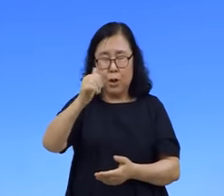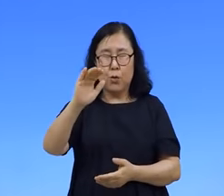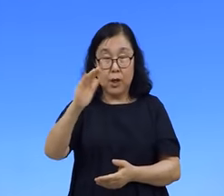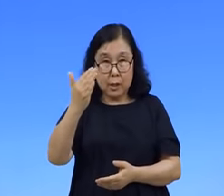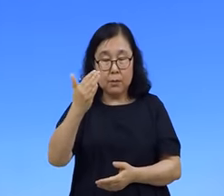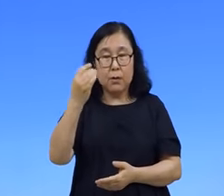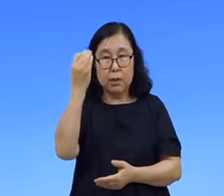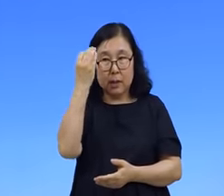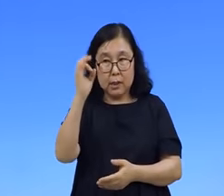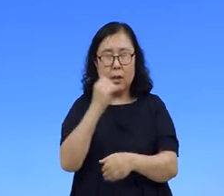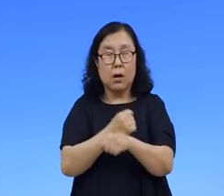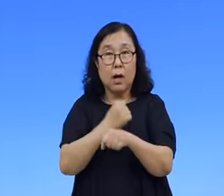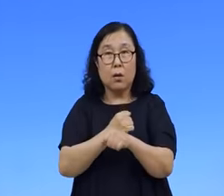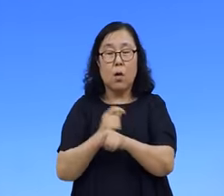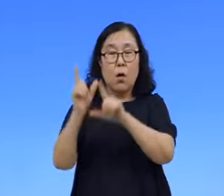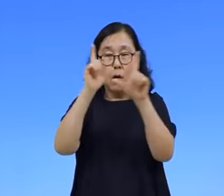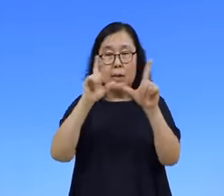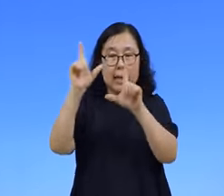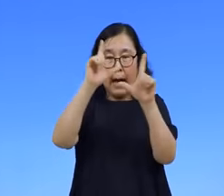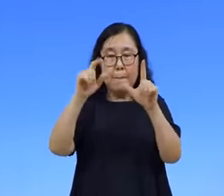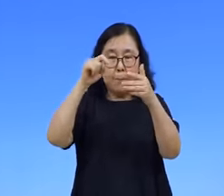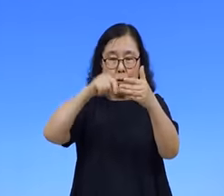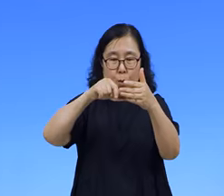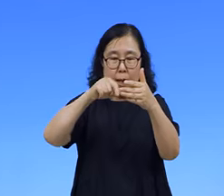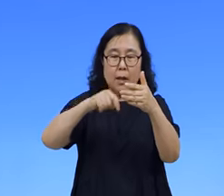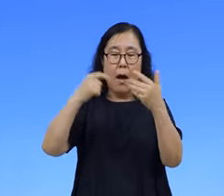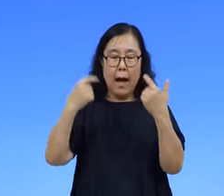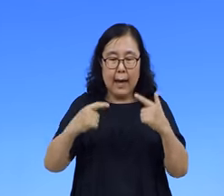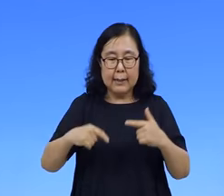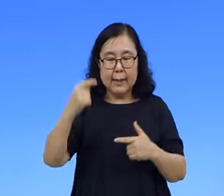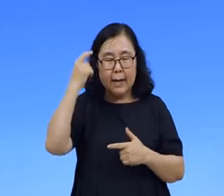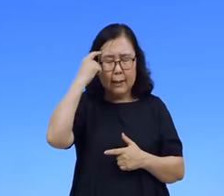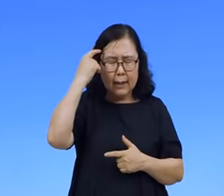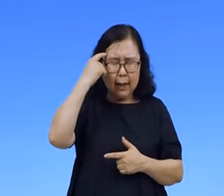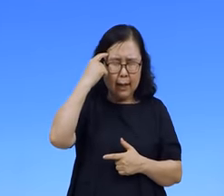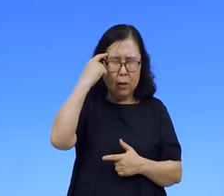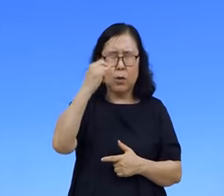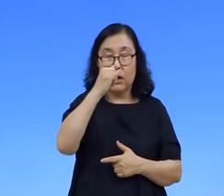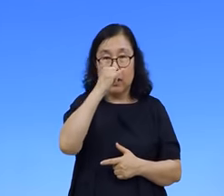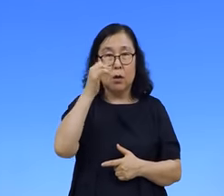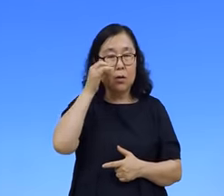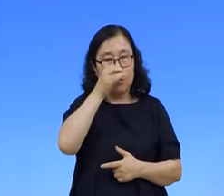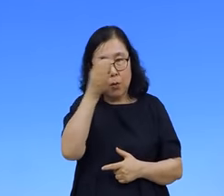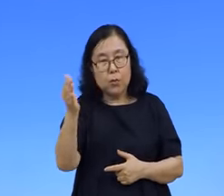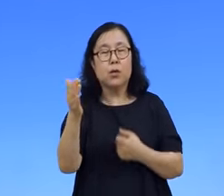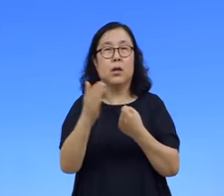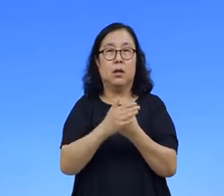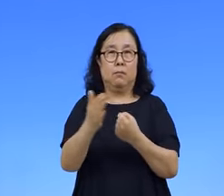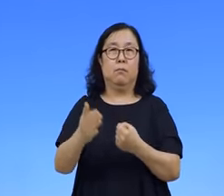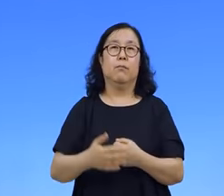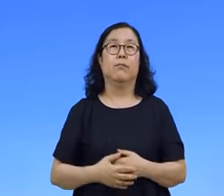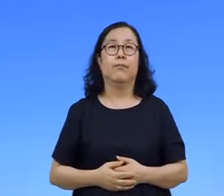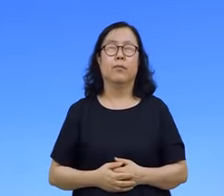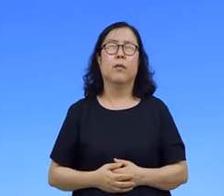살아계신 하나님을 삶 속에서 늘 인식하고 있다는 걸 보여주기 때문이거든요.